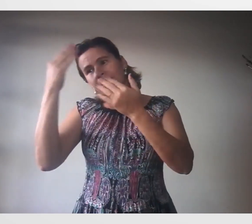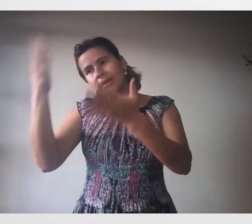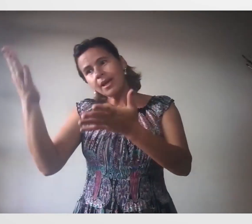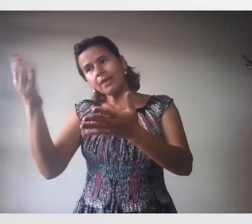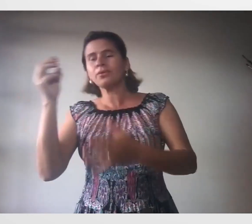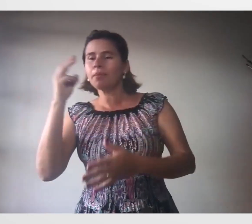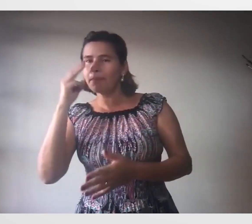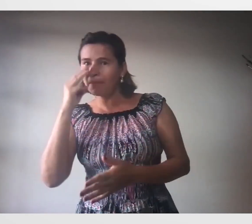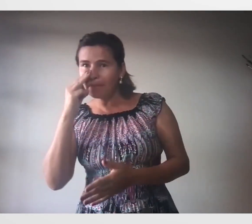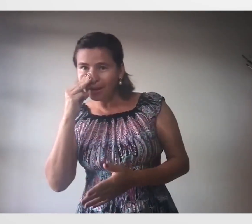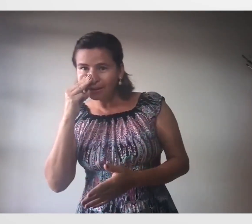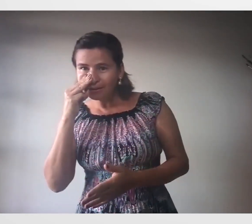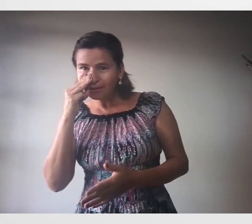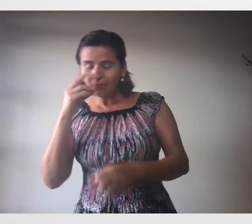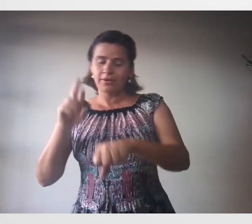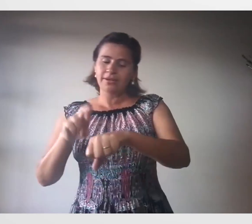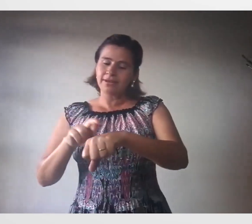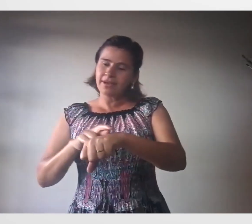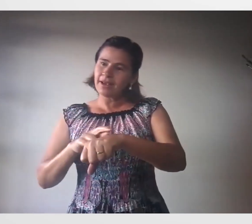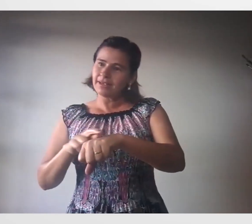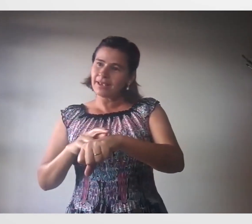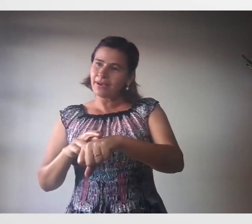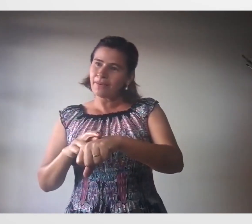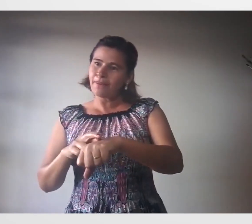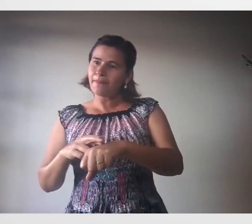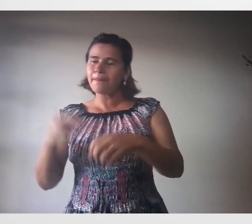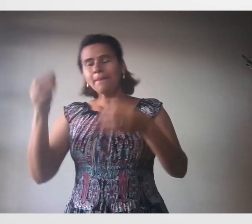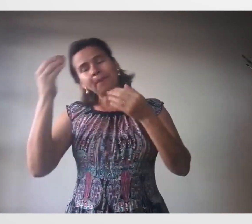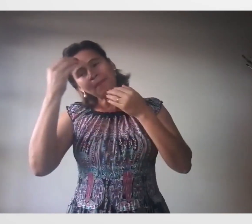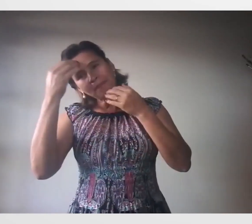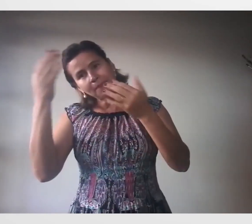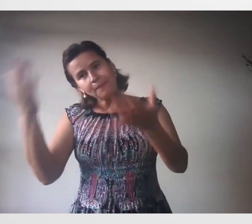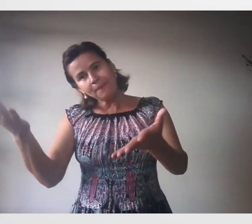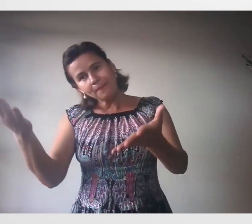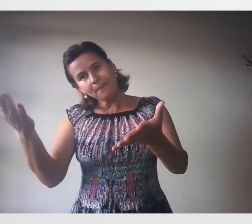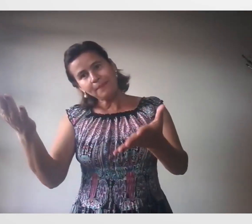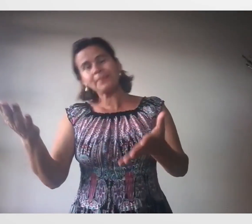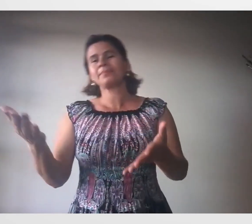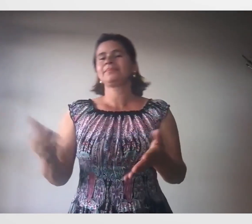professor Madison Barreto e professora Raquel Barreto. Muito obrigado. Tchau.